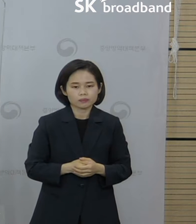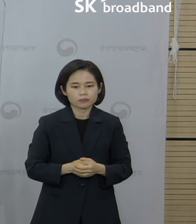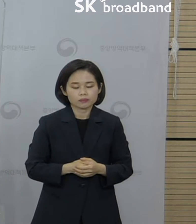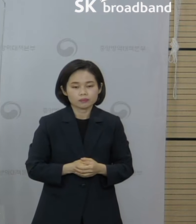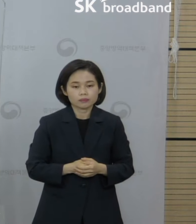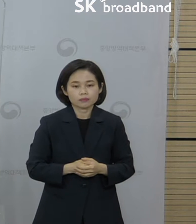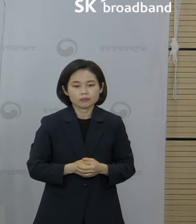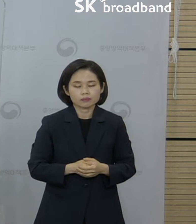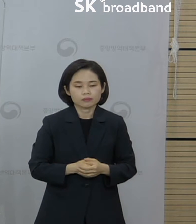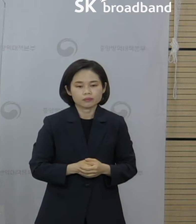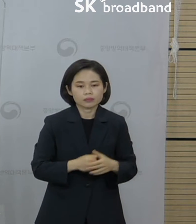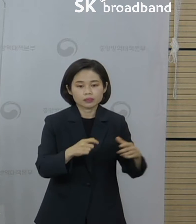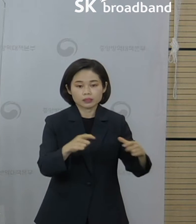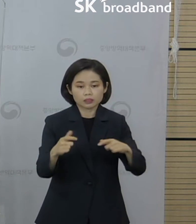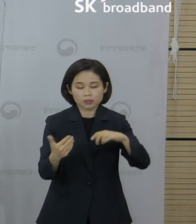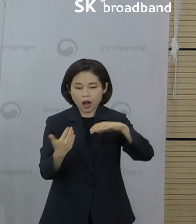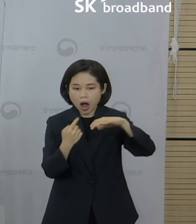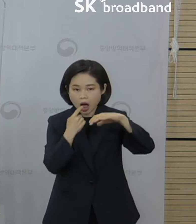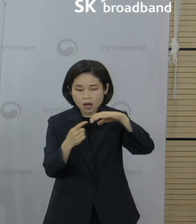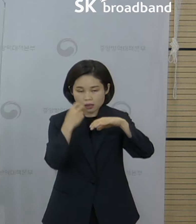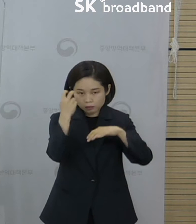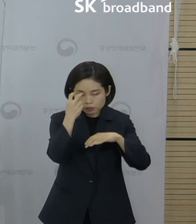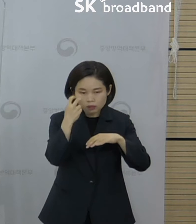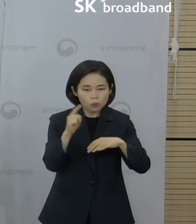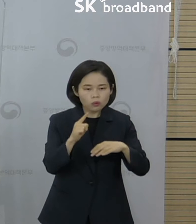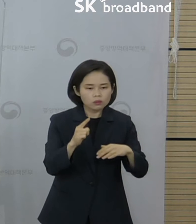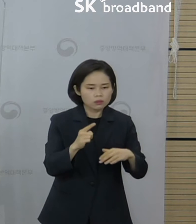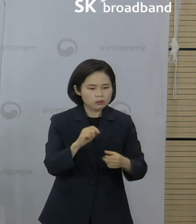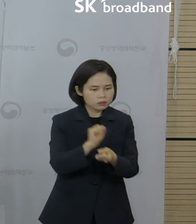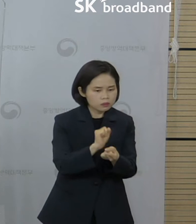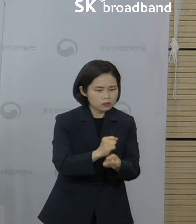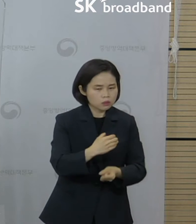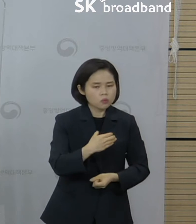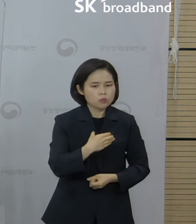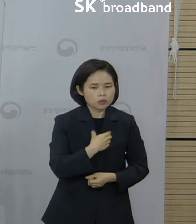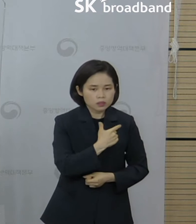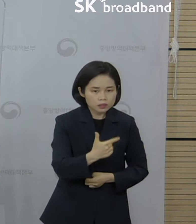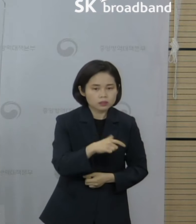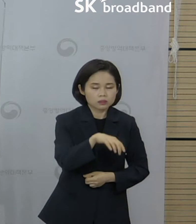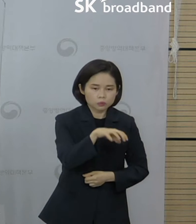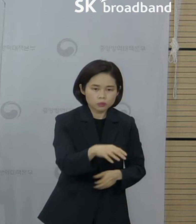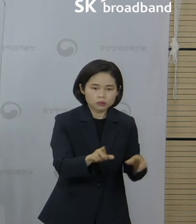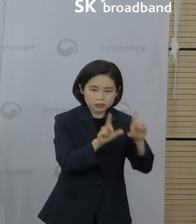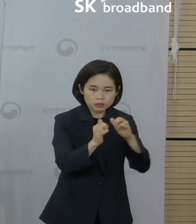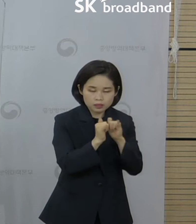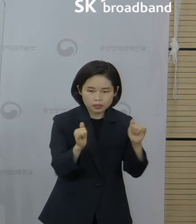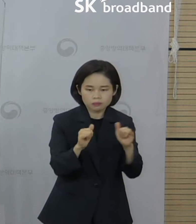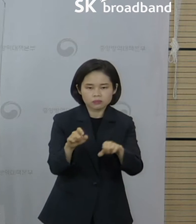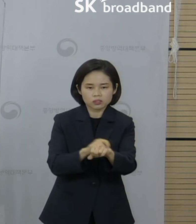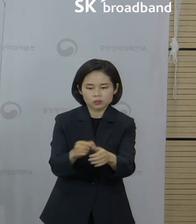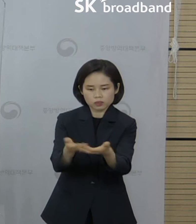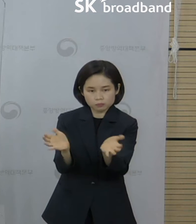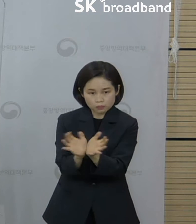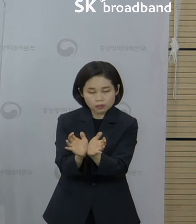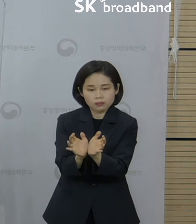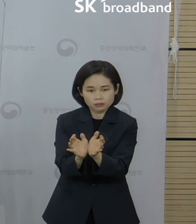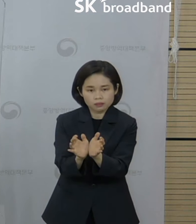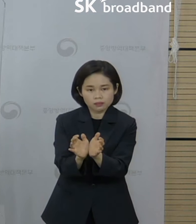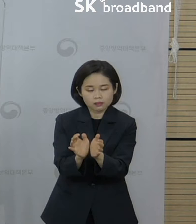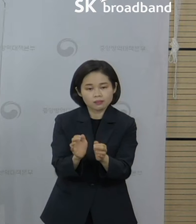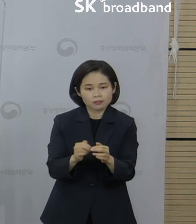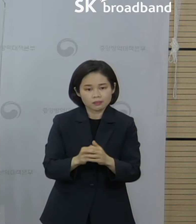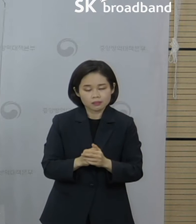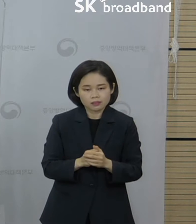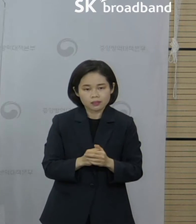또한 지역별 선제 검사는 위험도가 높은 주민 그리고 특정한 집단을 중심으로 해서 앞서